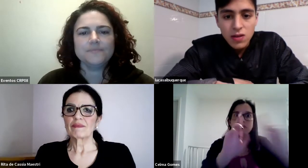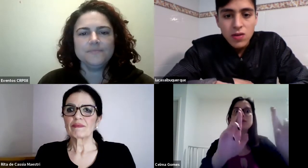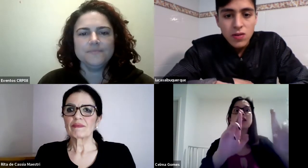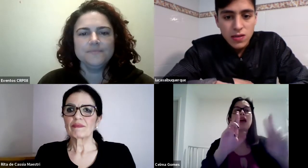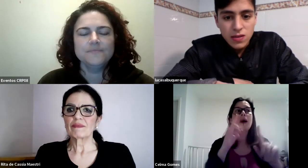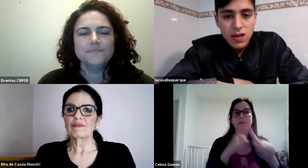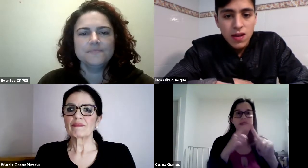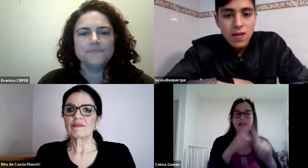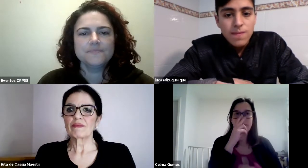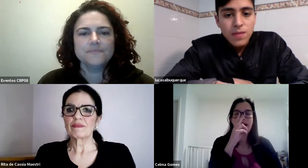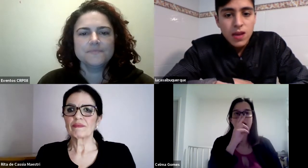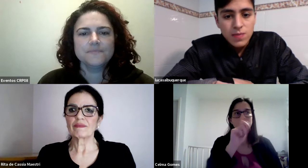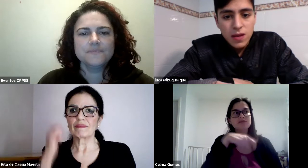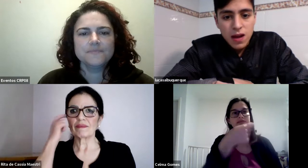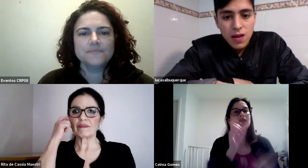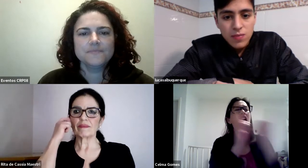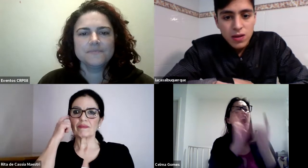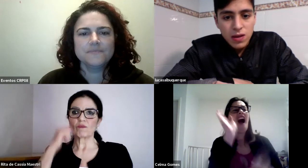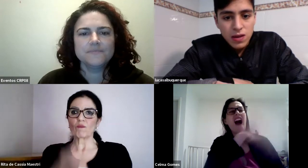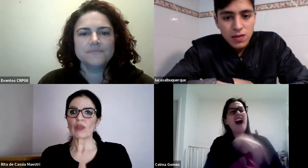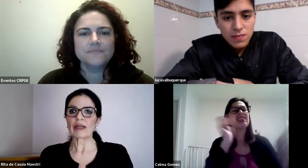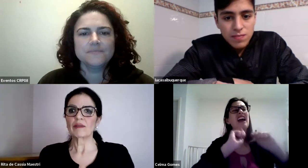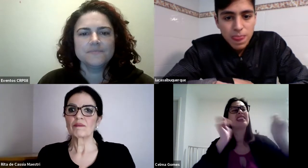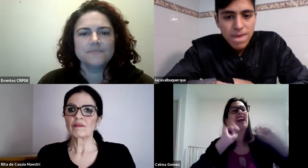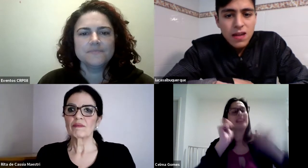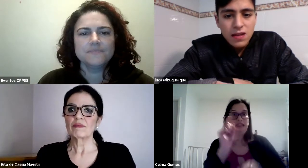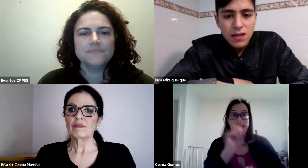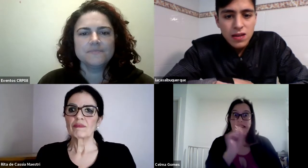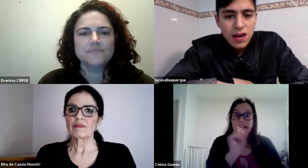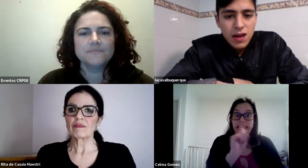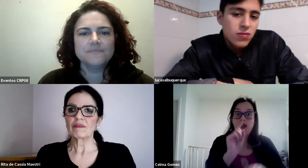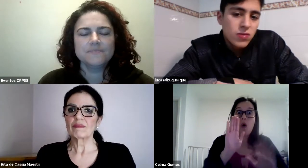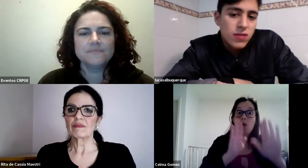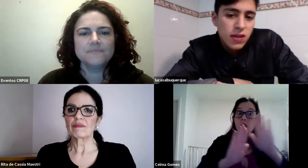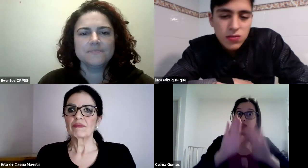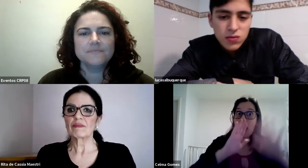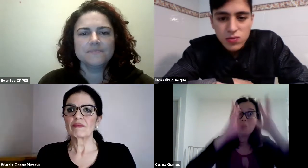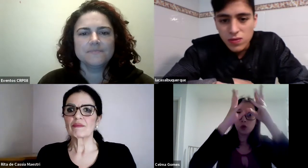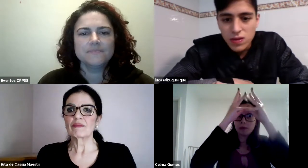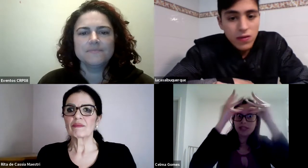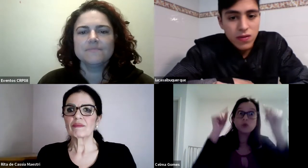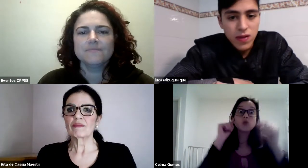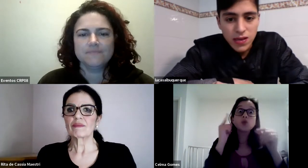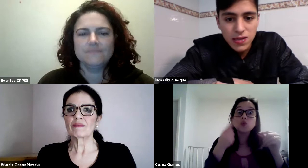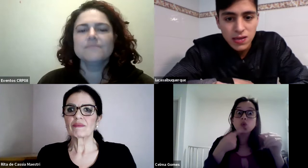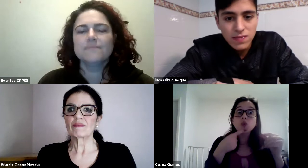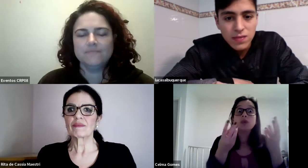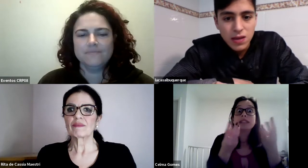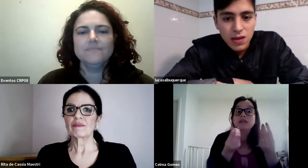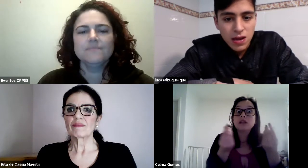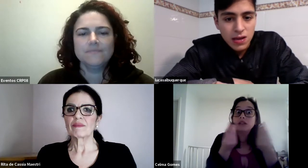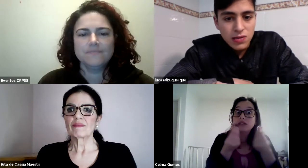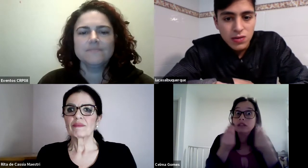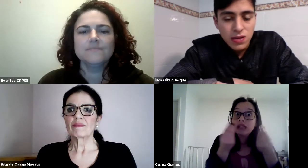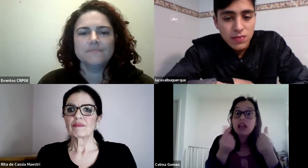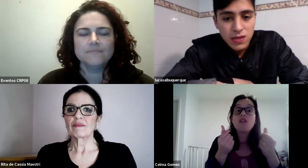língua, conhecer, respeitar, porque eu consigo atender um surdo. Não, não é assim.